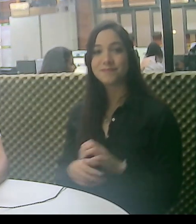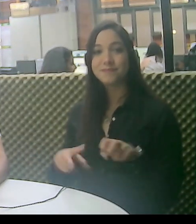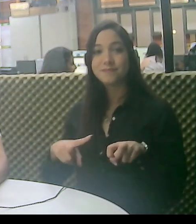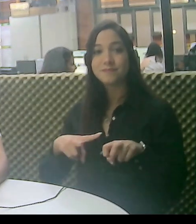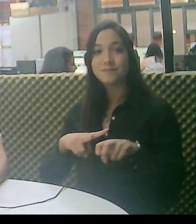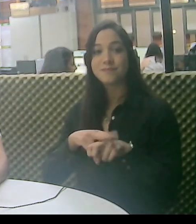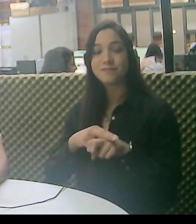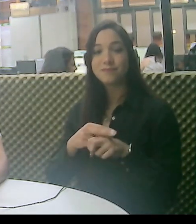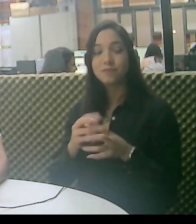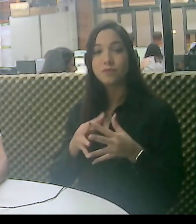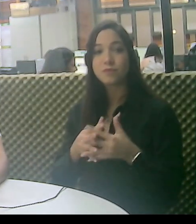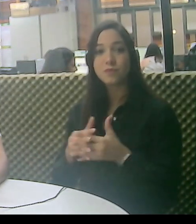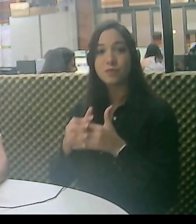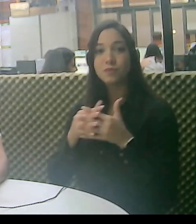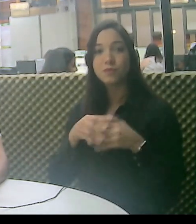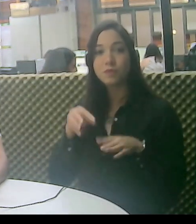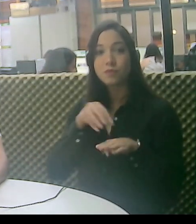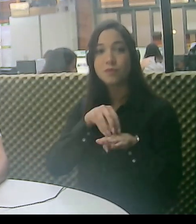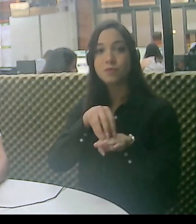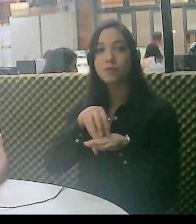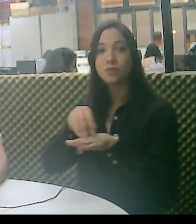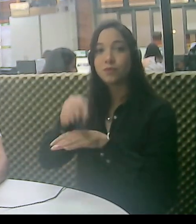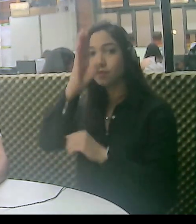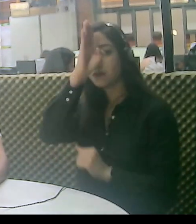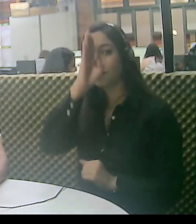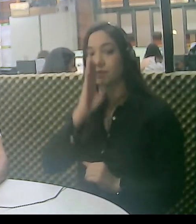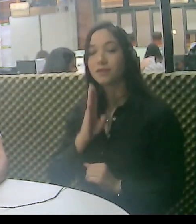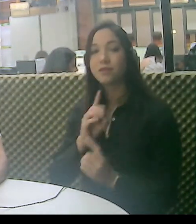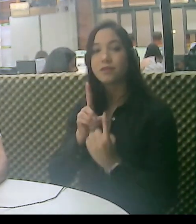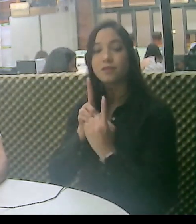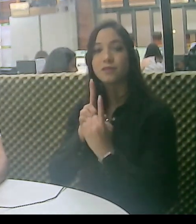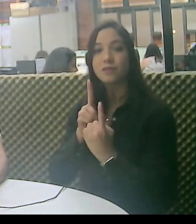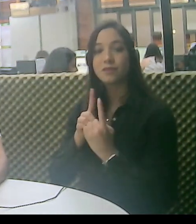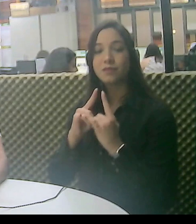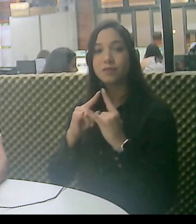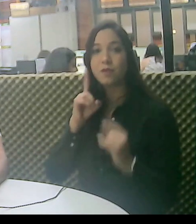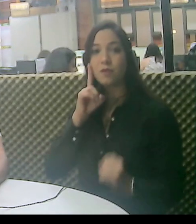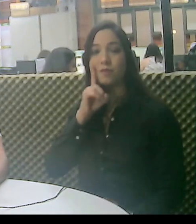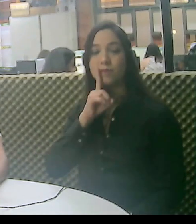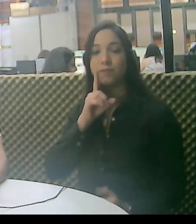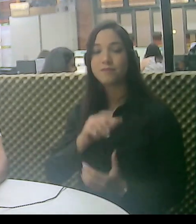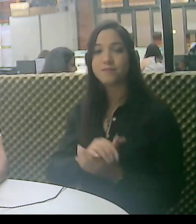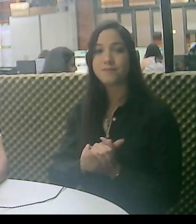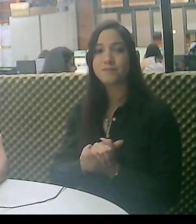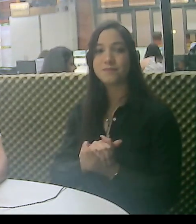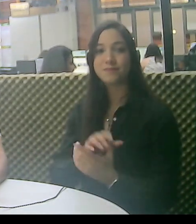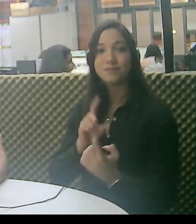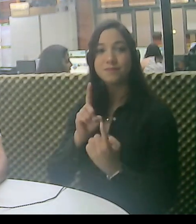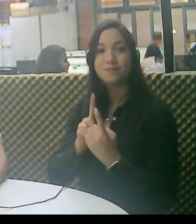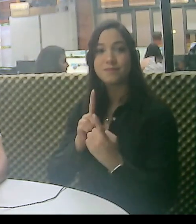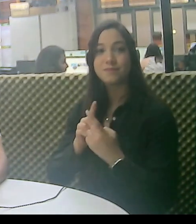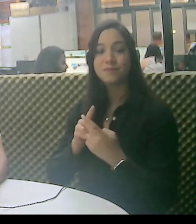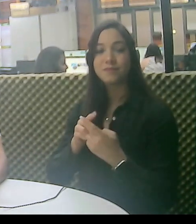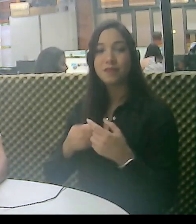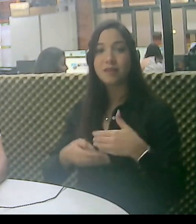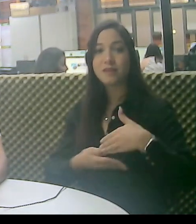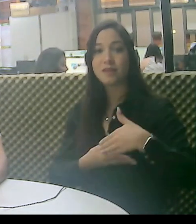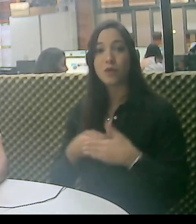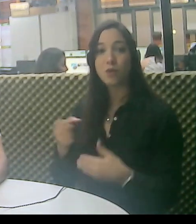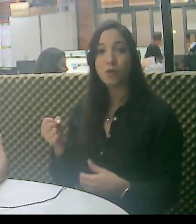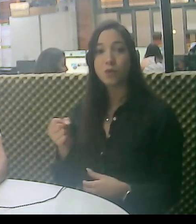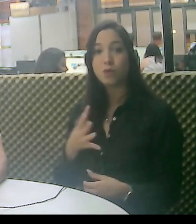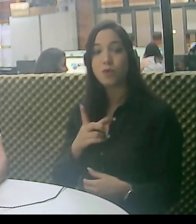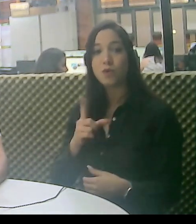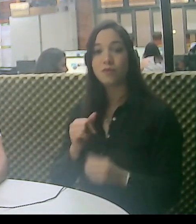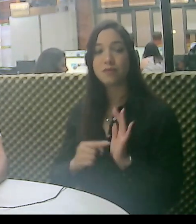Castromóvel itinerante começa atendimentos gratuitos na Tenda dos Morenos. Atendimento a recém-nascidos em Uberlândia é um dos